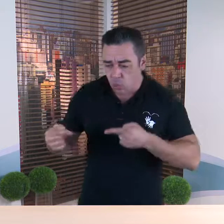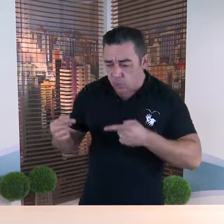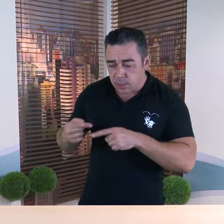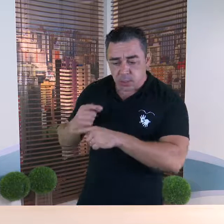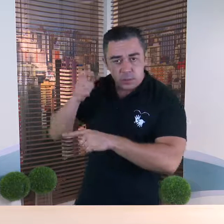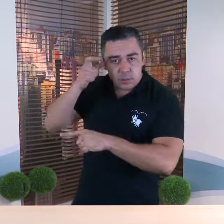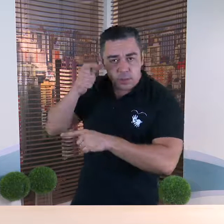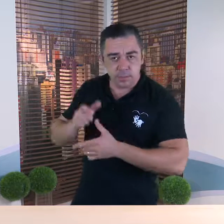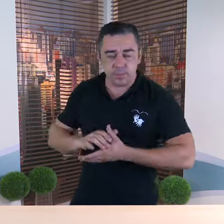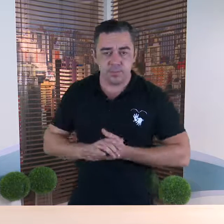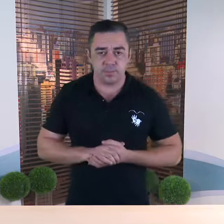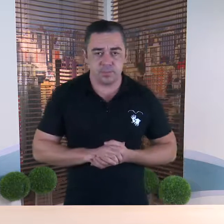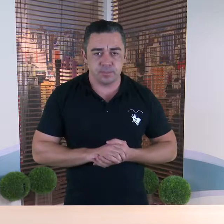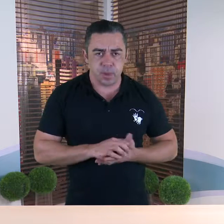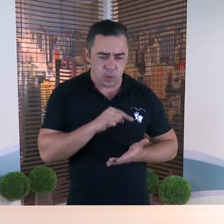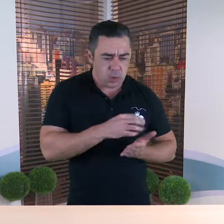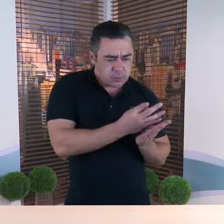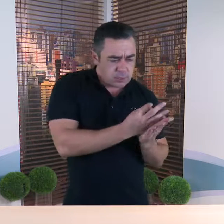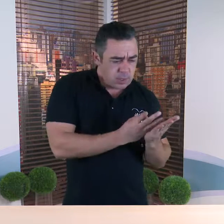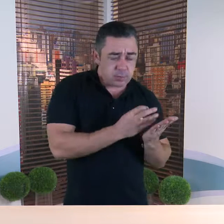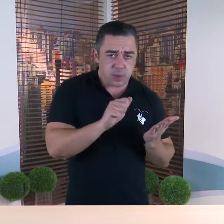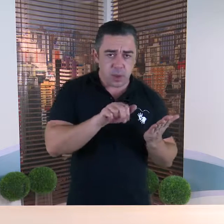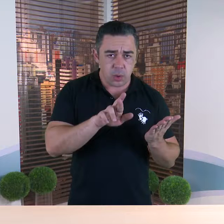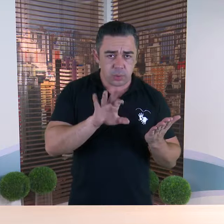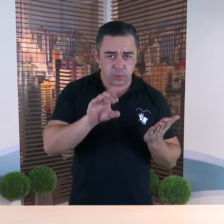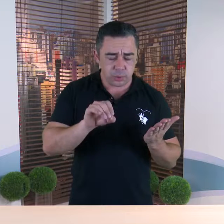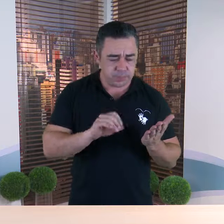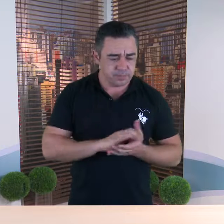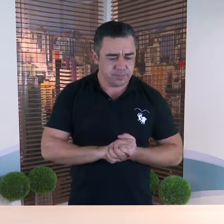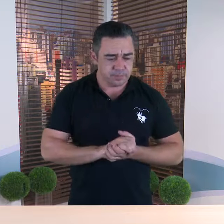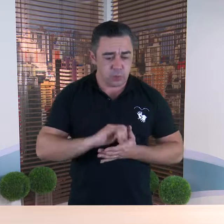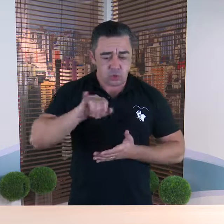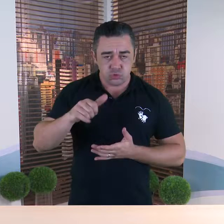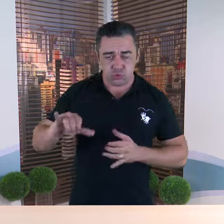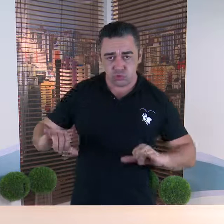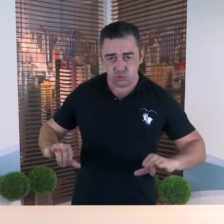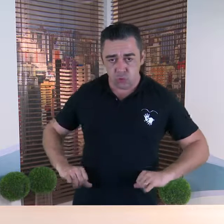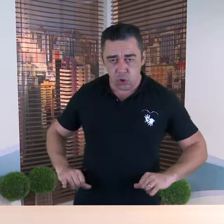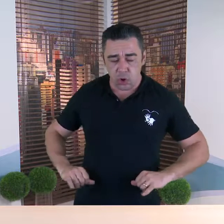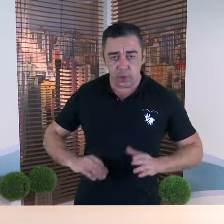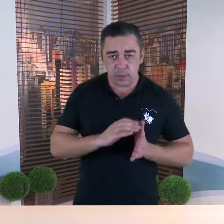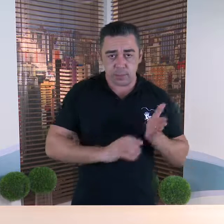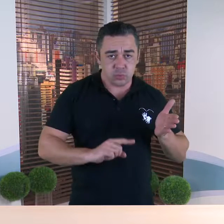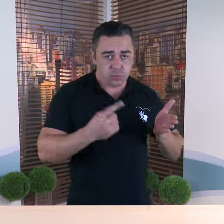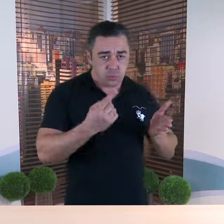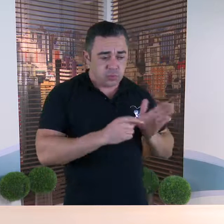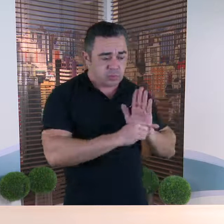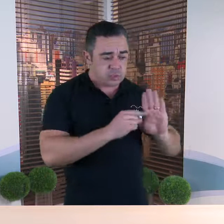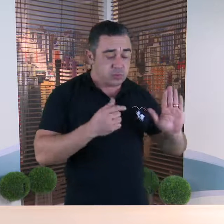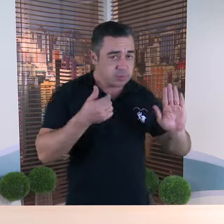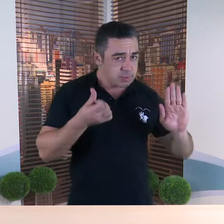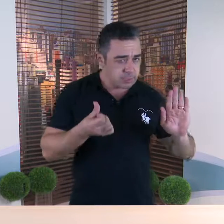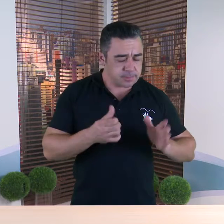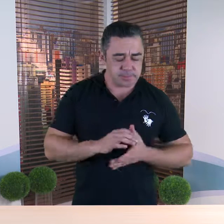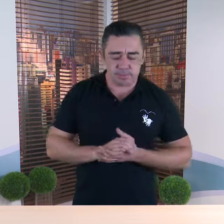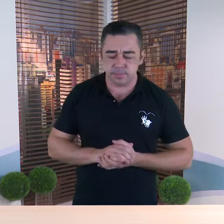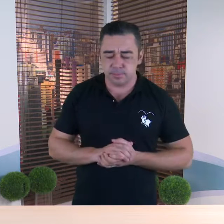de Satanás. O texto áureo da revista está em Jó no capítulo 1, versículo 6, e diz